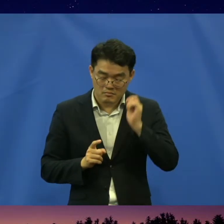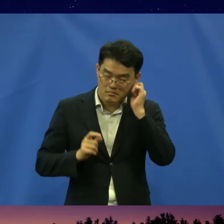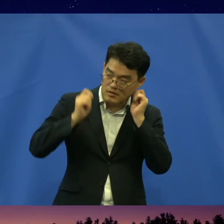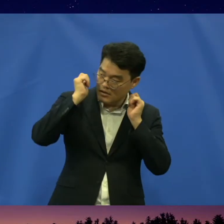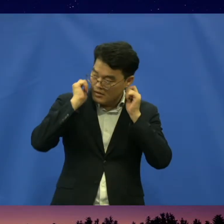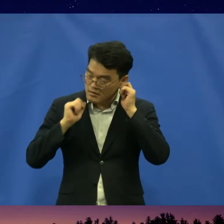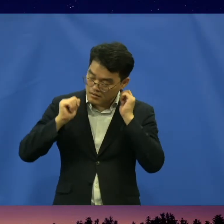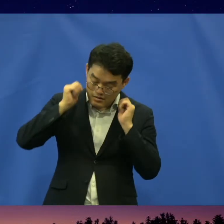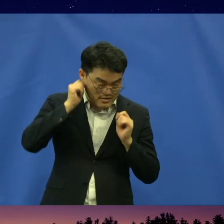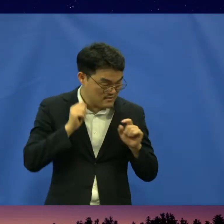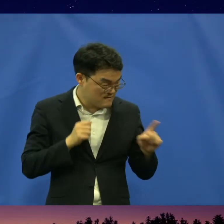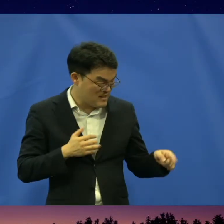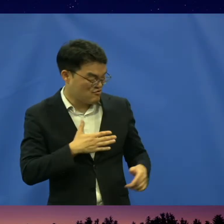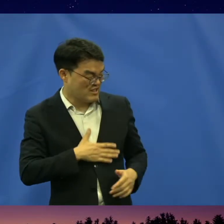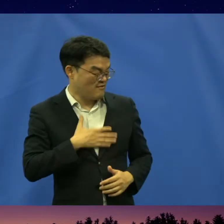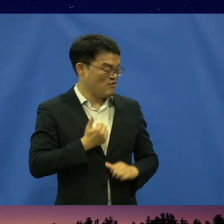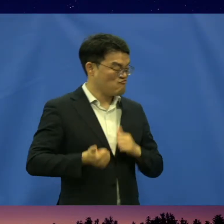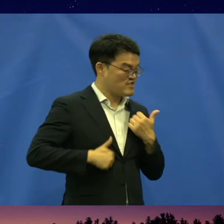내가 무릎을 꿇지만,